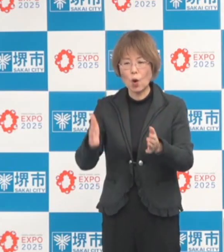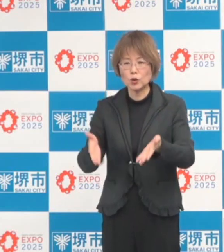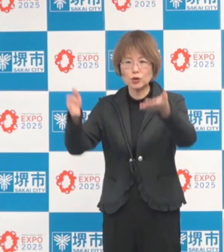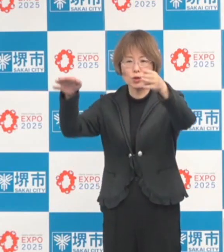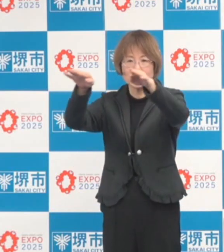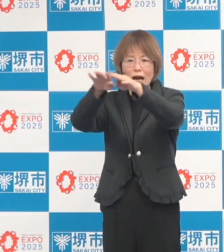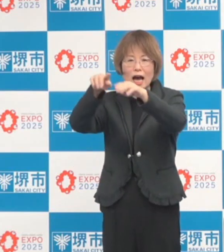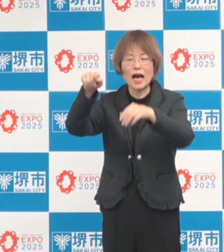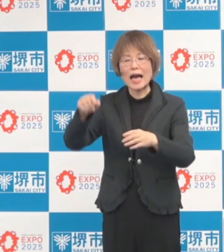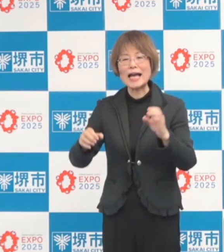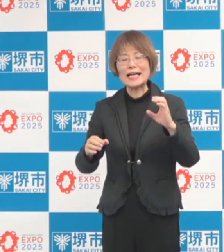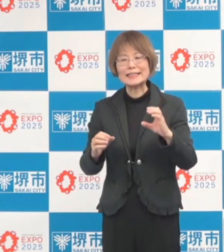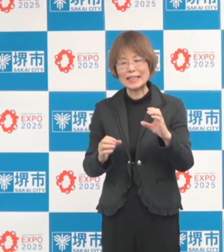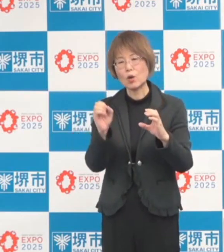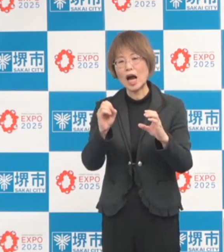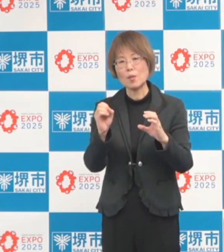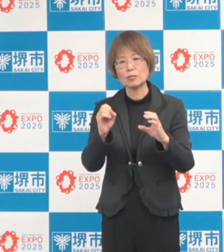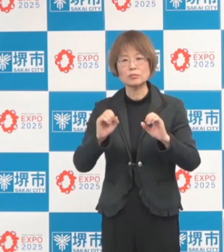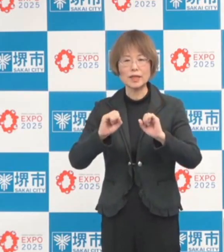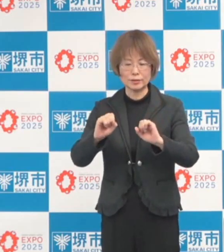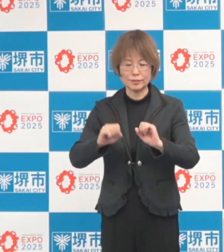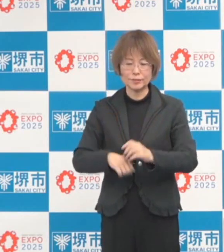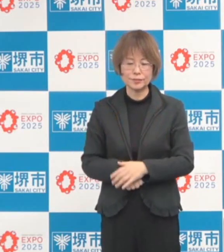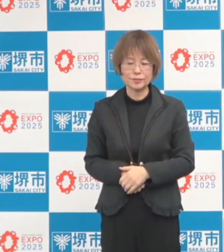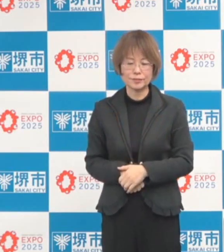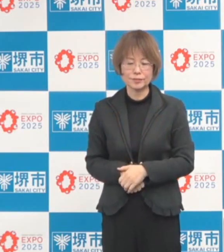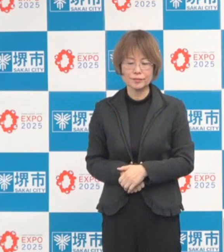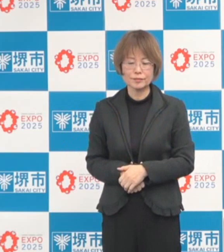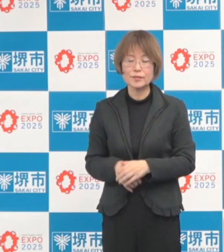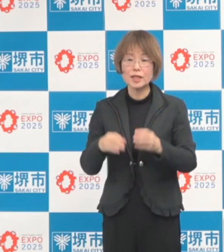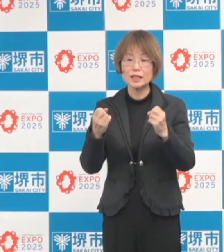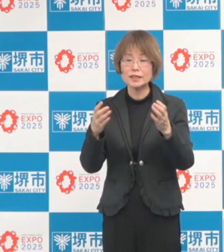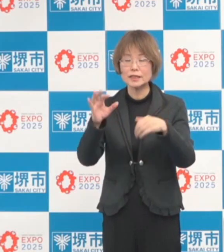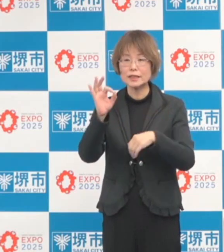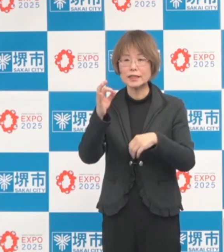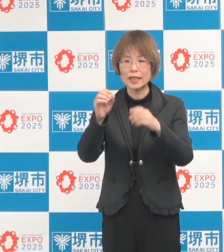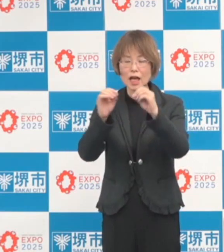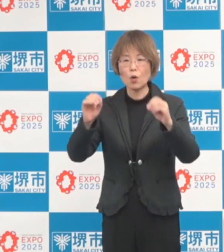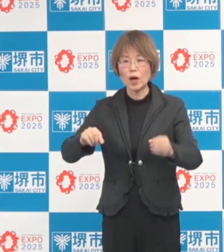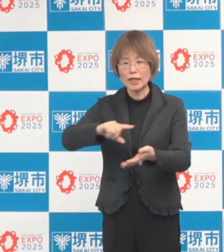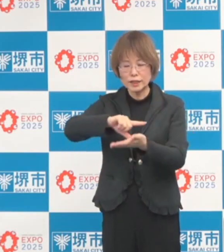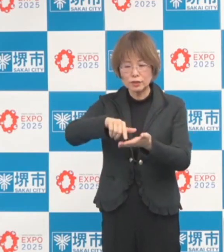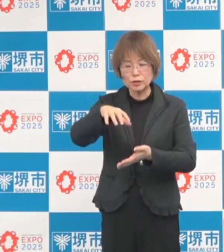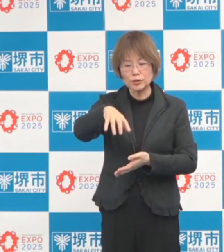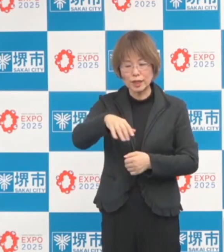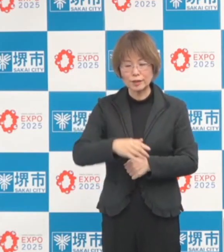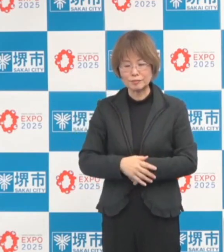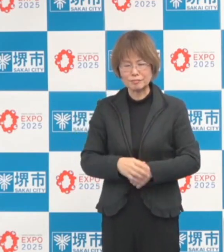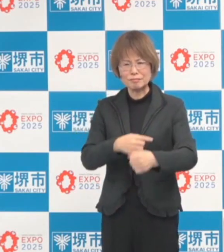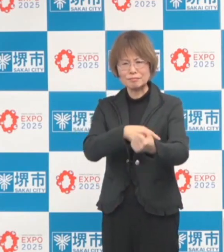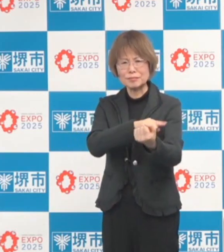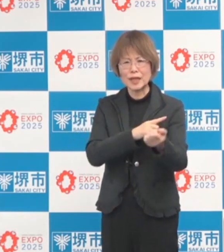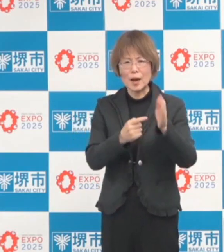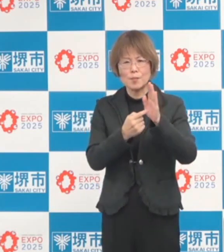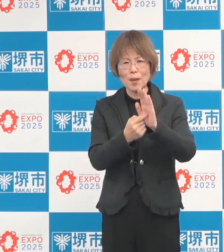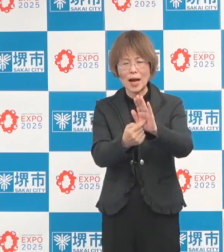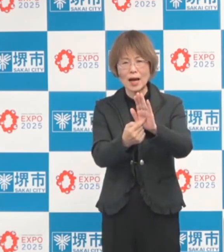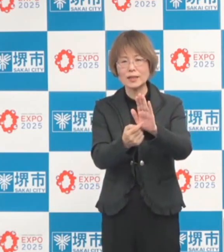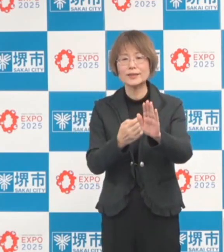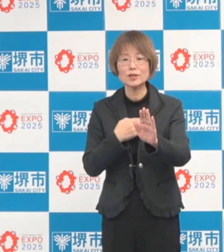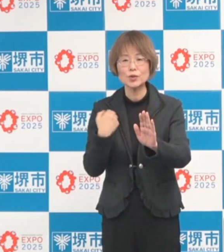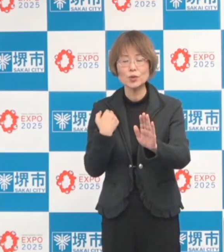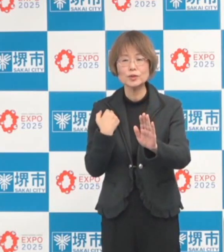化に取り組みます。新可能化地区につきましては、ポテンシャルを最大限に生かすために